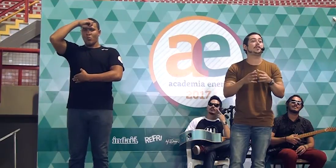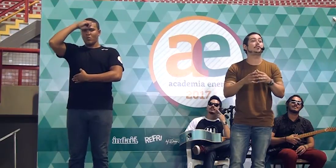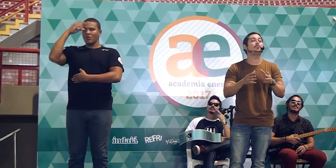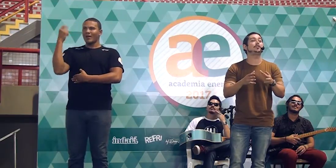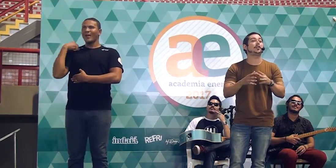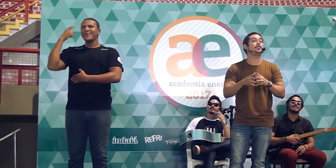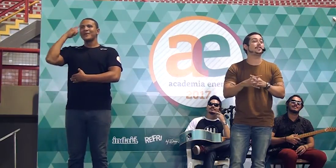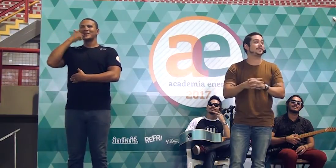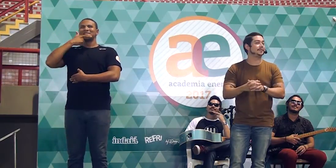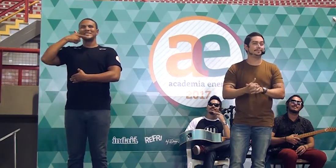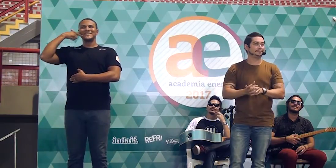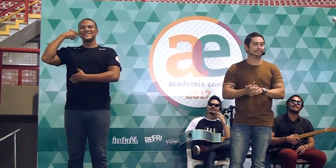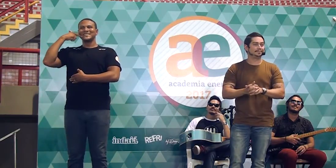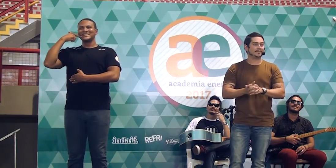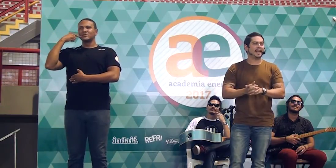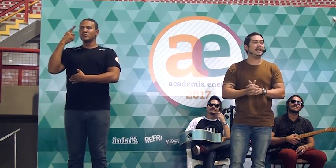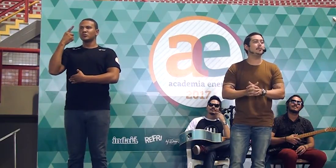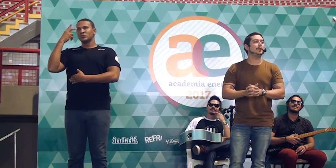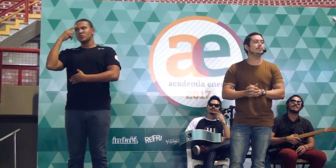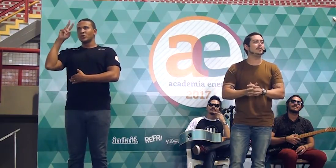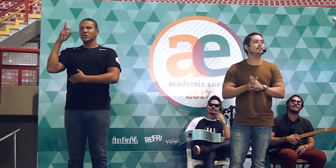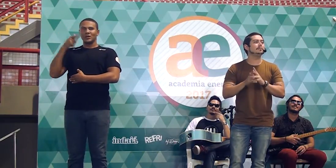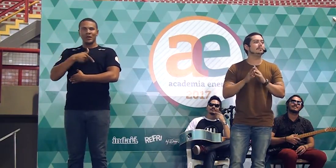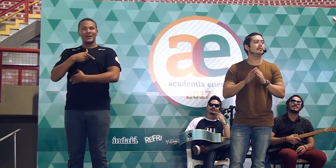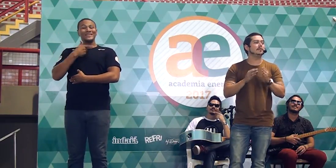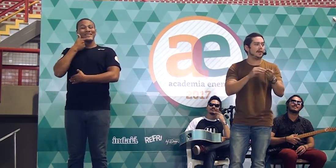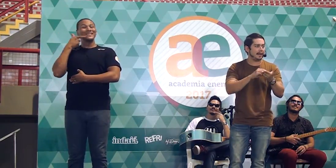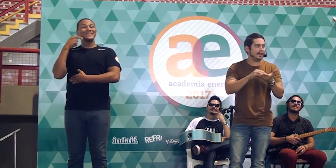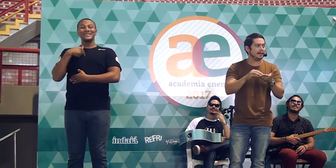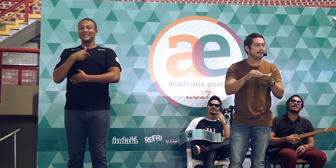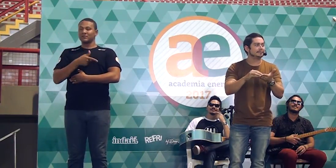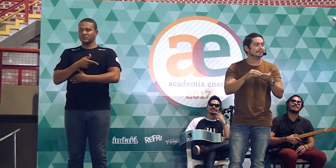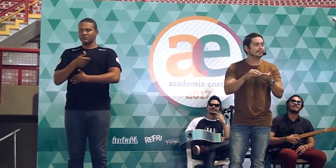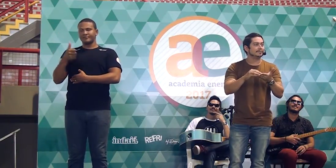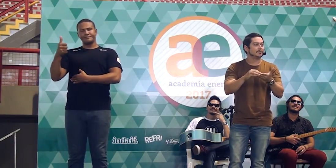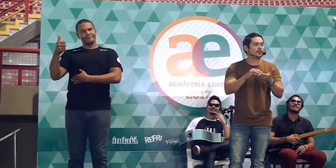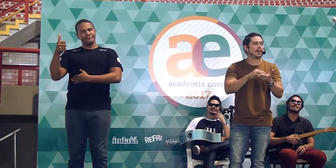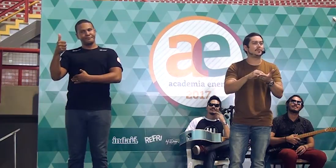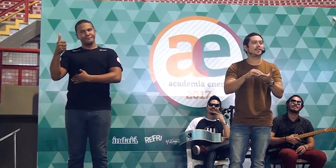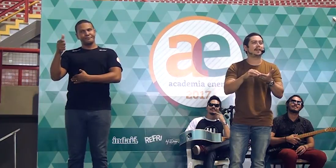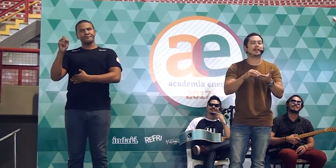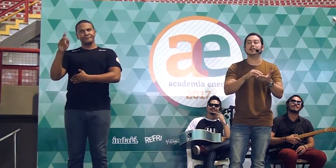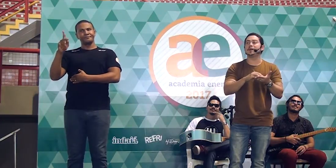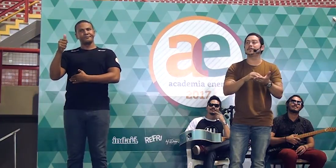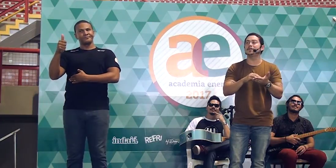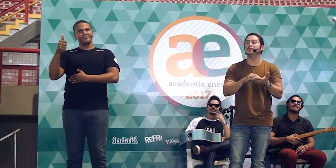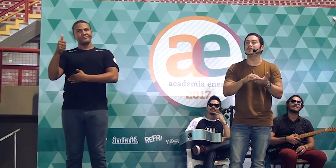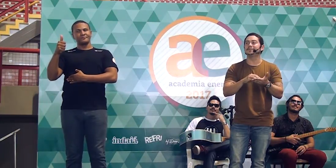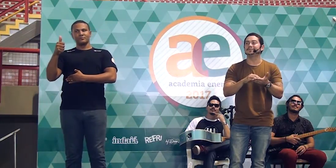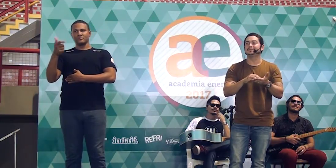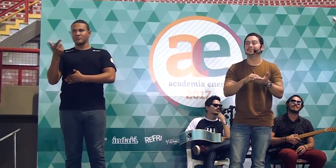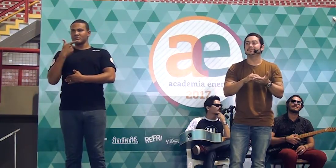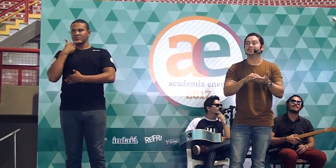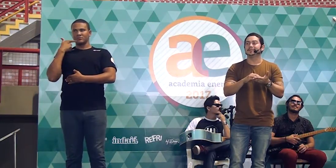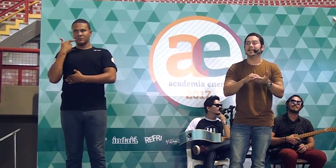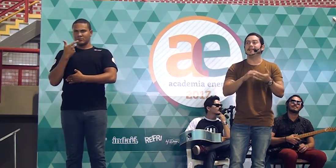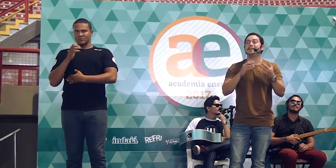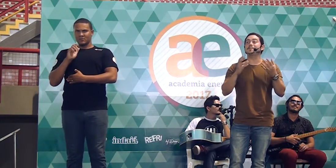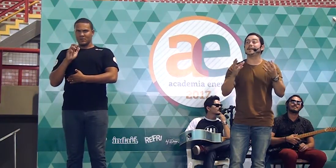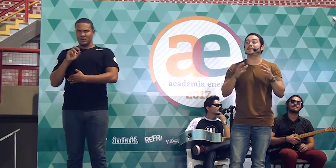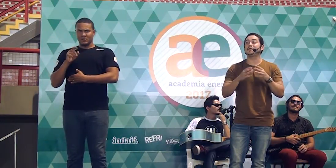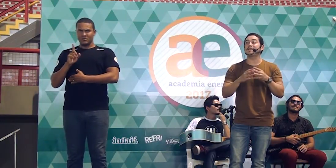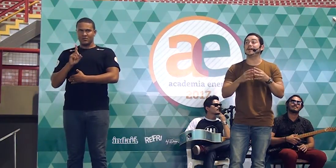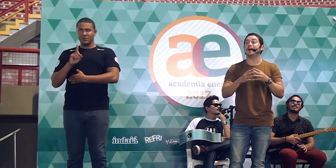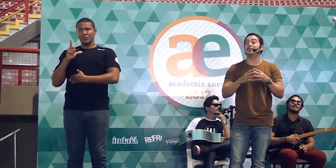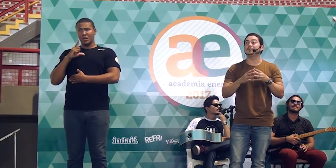neném sorri com 1, 2 dias. Ele riu para mim. Valer. Os termos técnicos, aqui não é sorriso. Ele